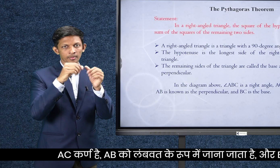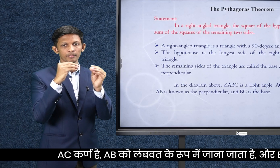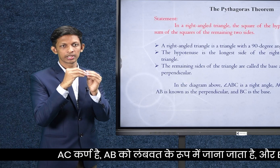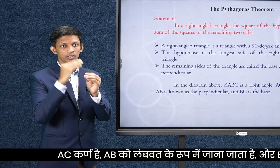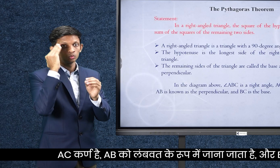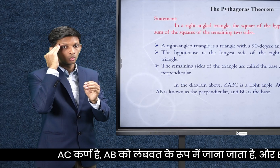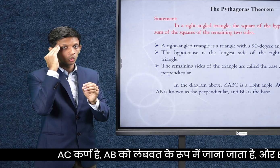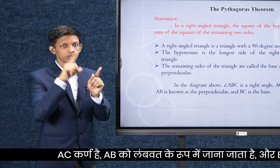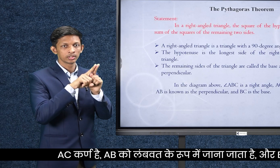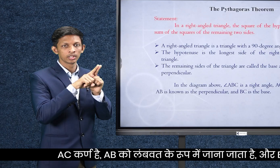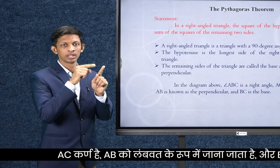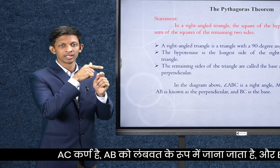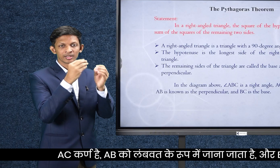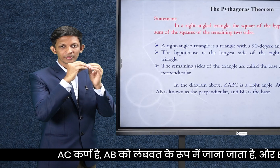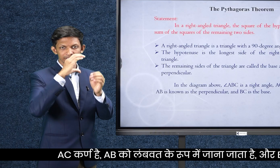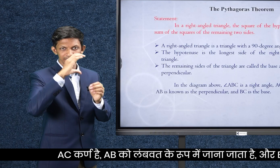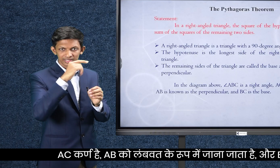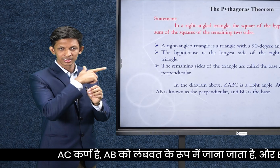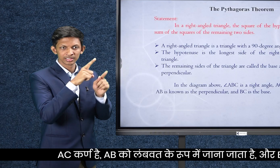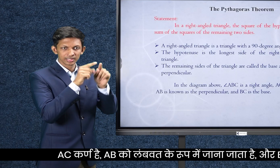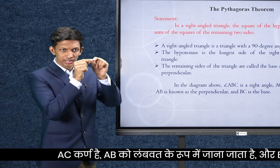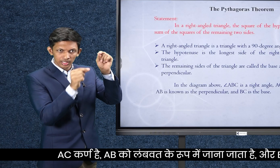जाना जाता है और BC आधार है।